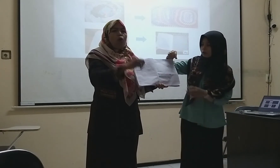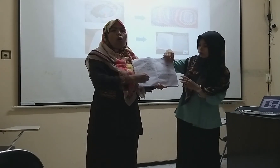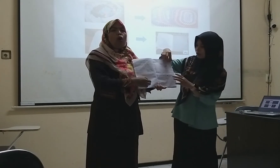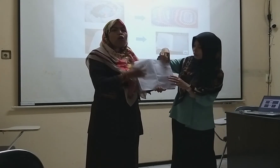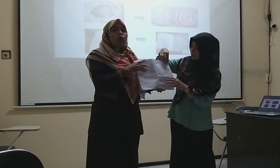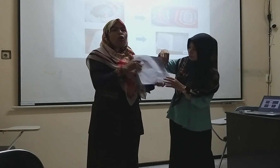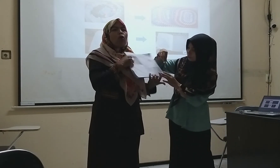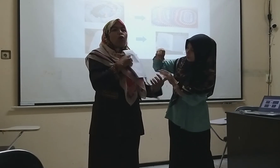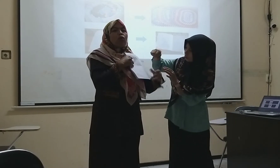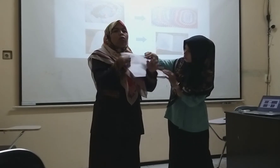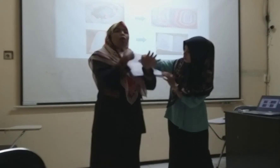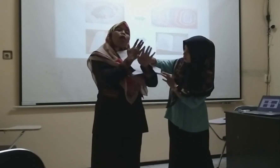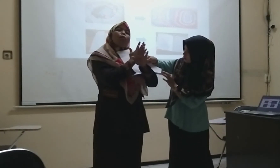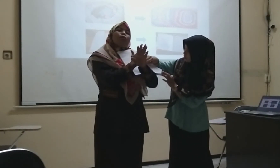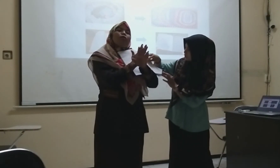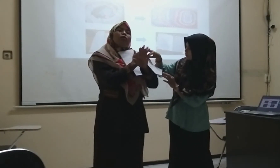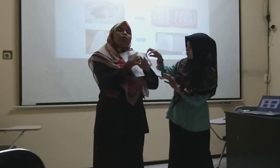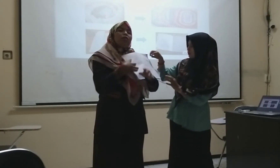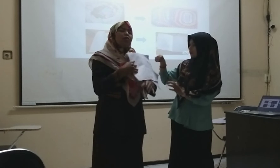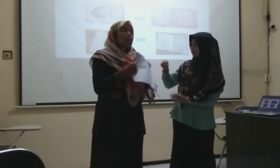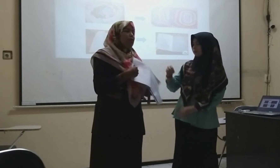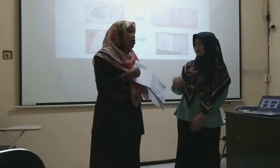Kalau yang kosong yang ini Bu, kalau ini enggak.